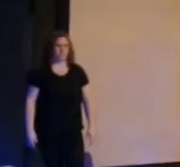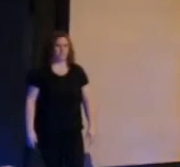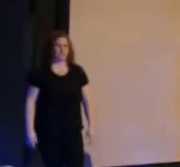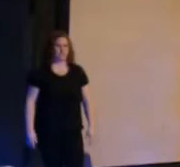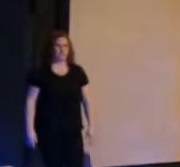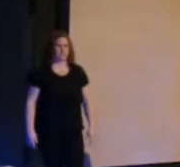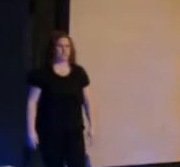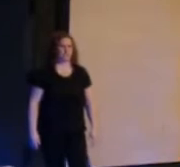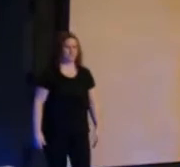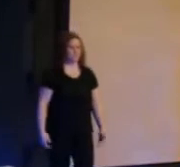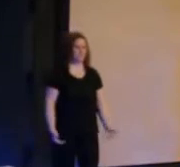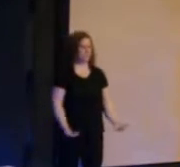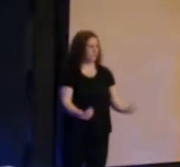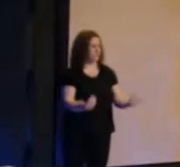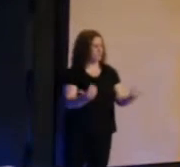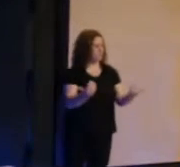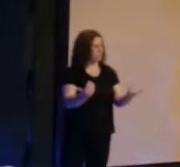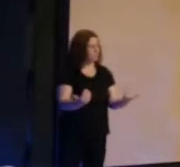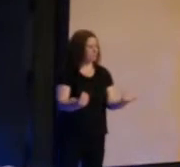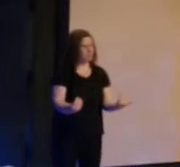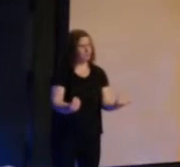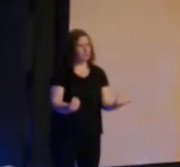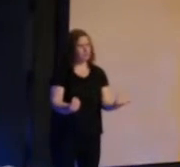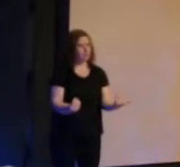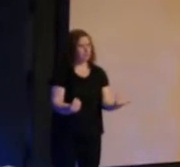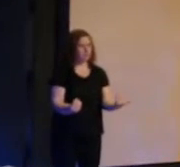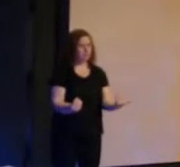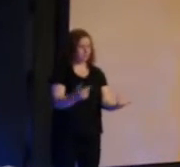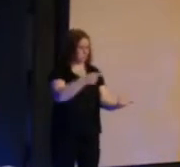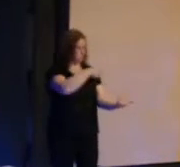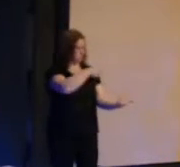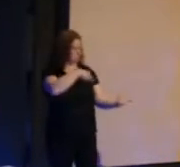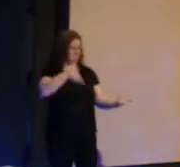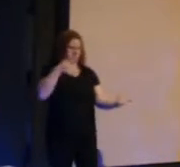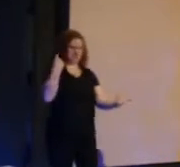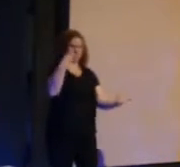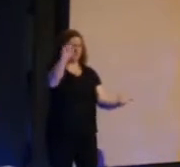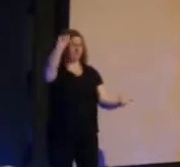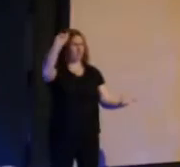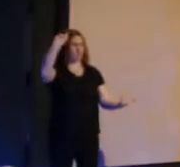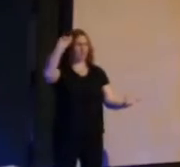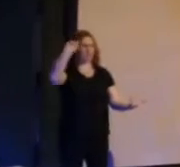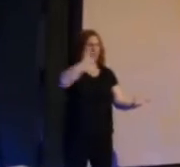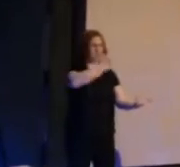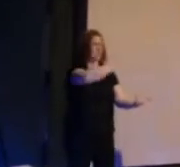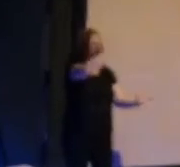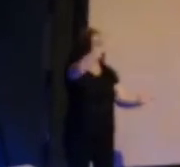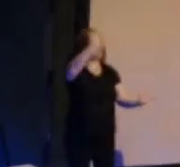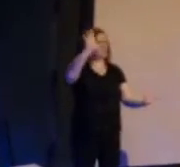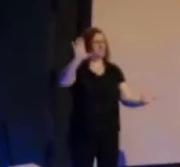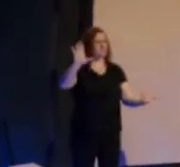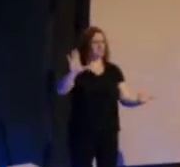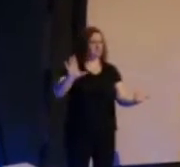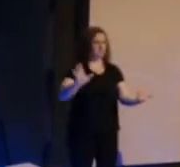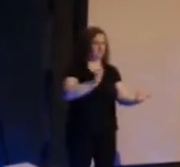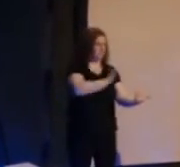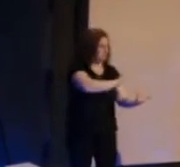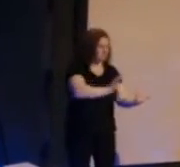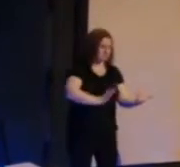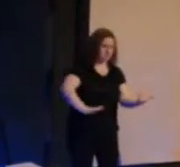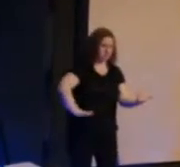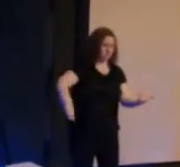Siempre iba acompañado de su mascota, de mirada vieja y eterna, Ayapam,